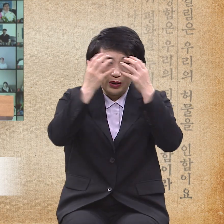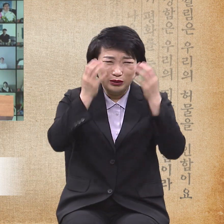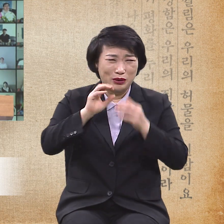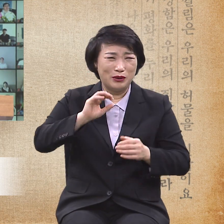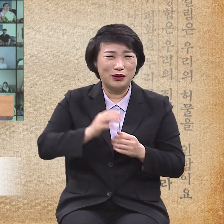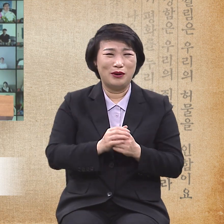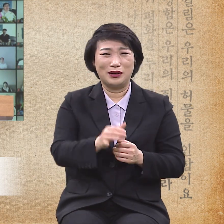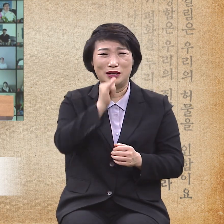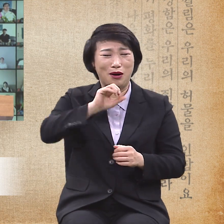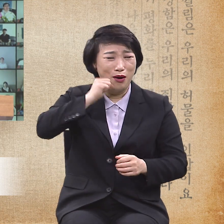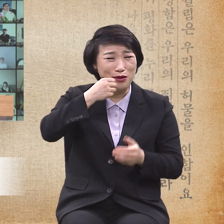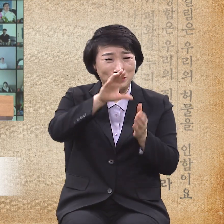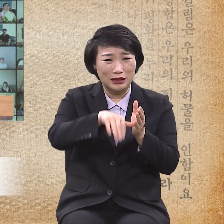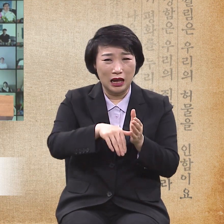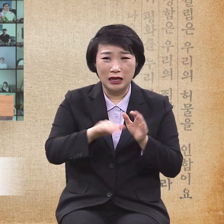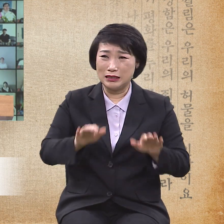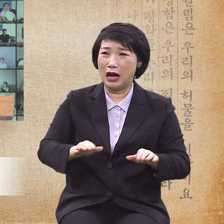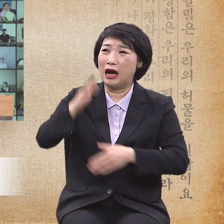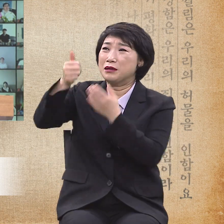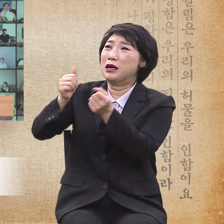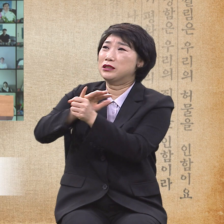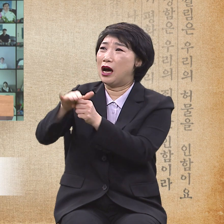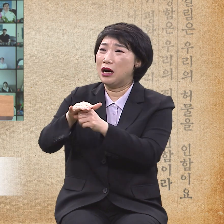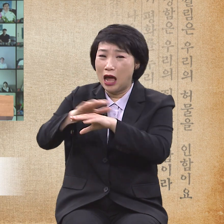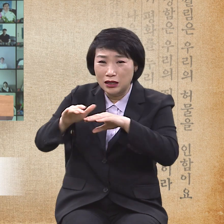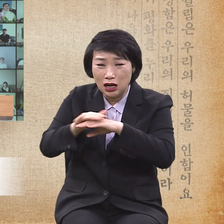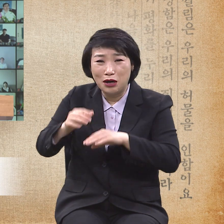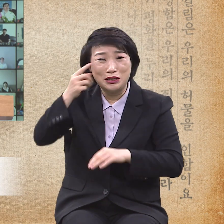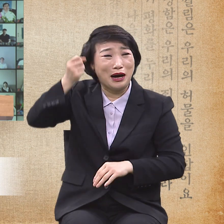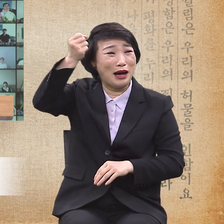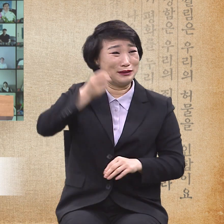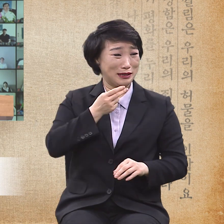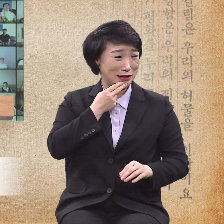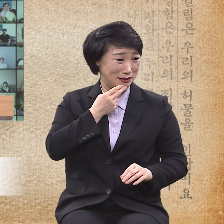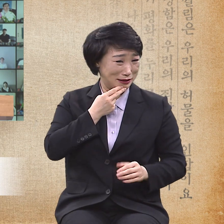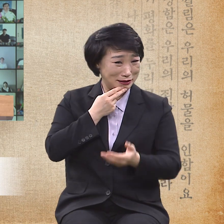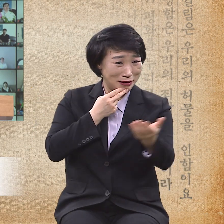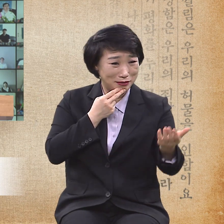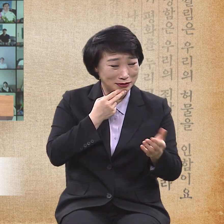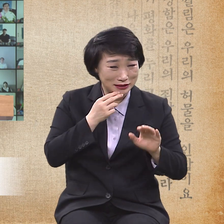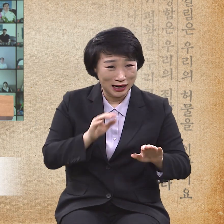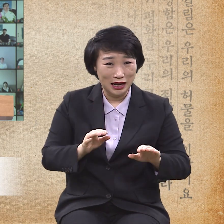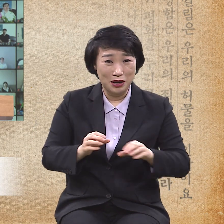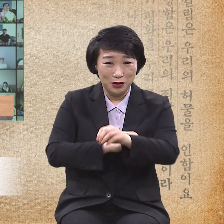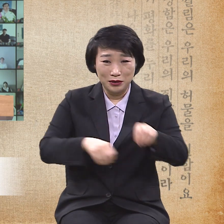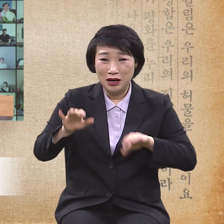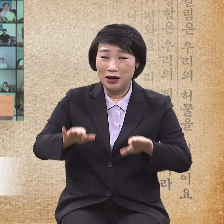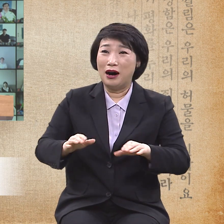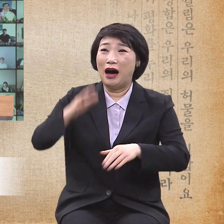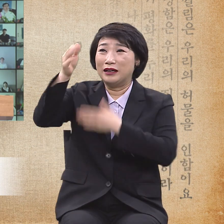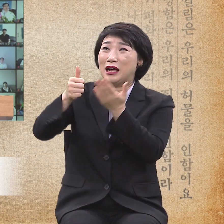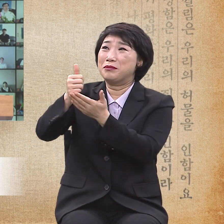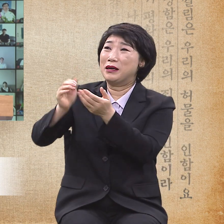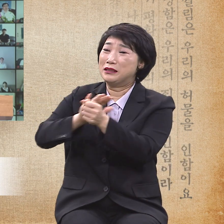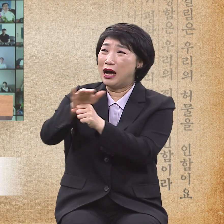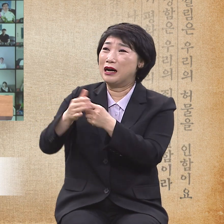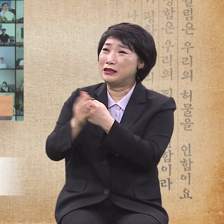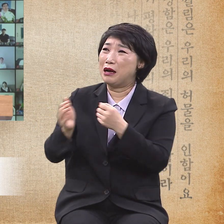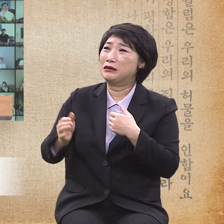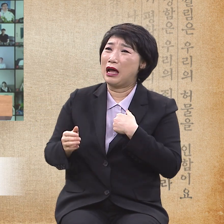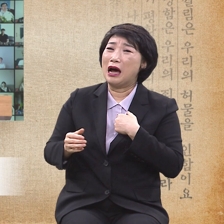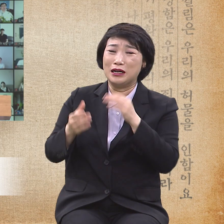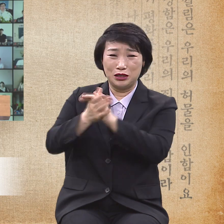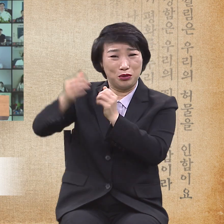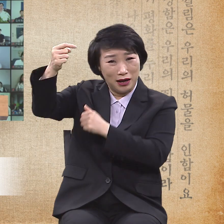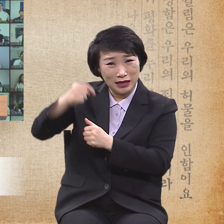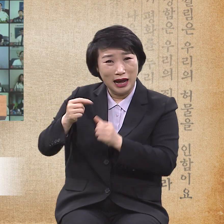고통당하고 힘들면 하나님의 사랑으로 해결하려고 오는 것이 아니라 하나님이 사랑하기 때문에